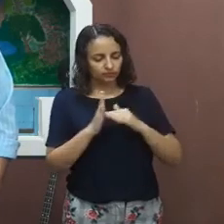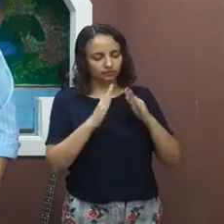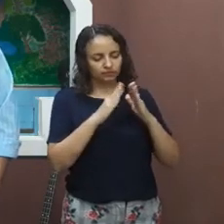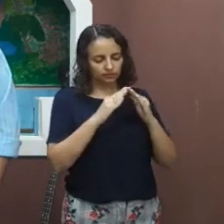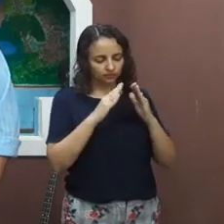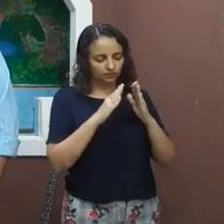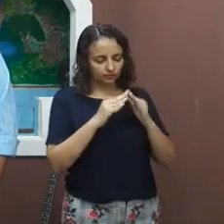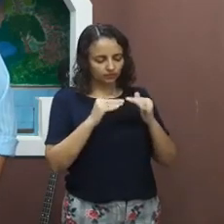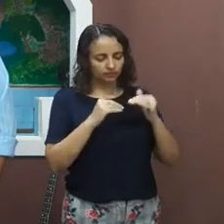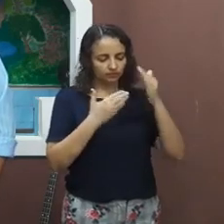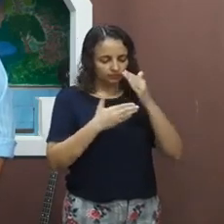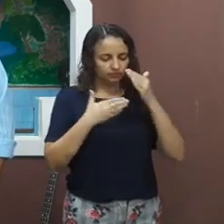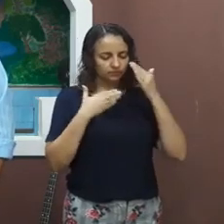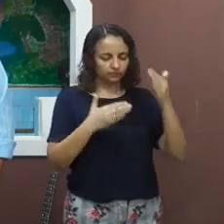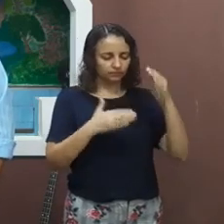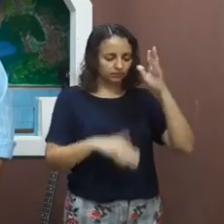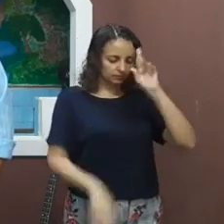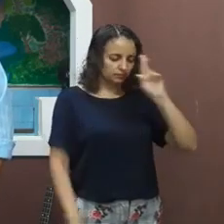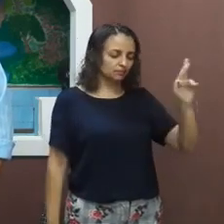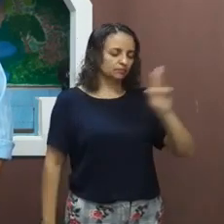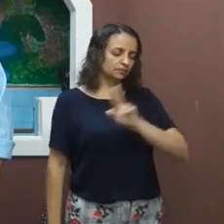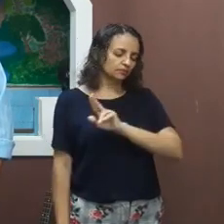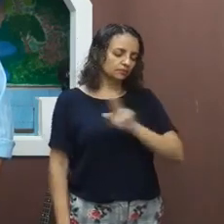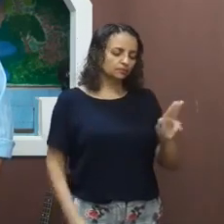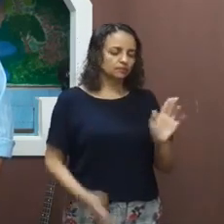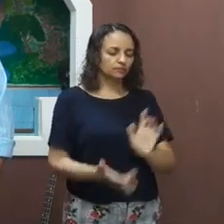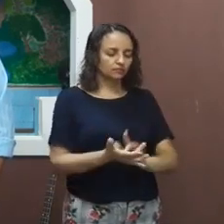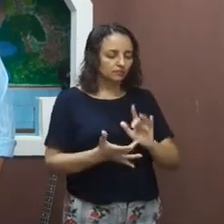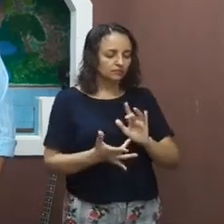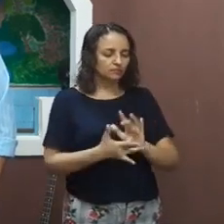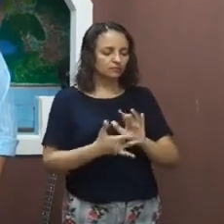essas bênçãos e agradecemos ao Senhor, em nome de Jesus Cristo, Filho amado. Amém, Senhor.